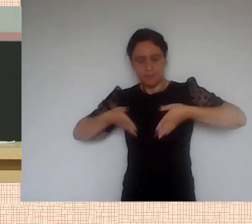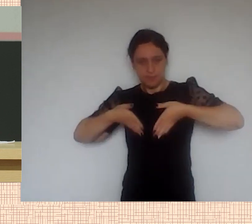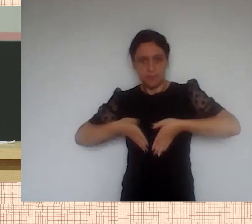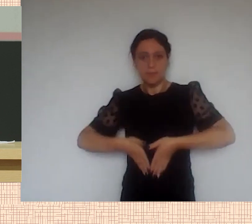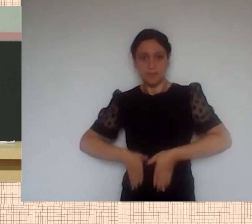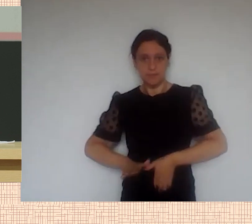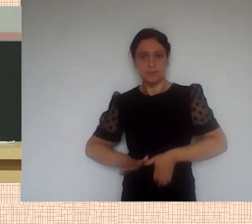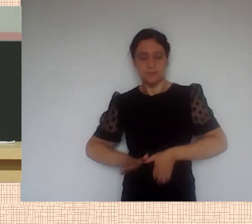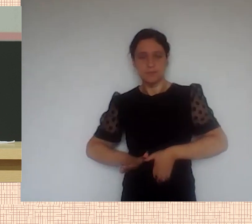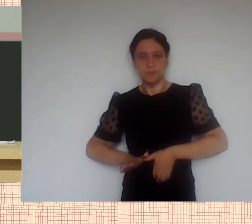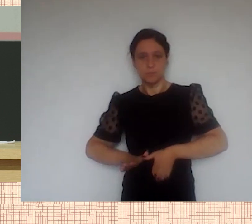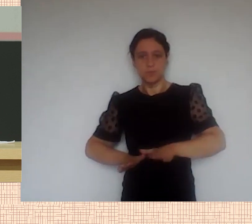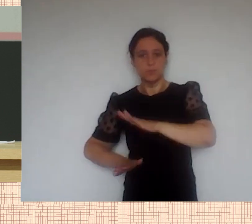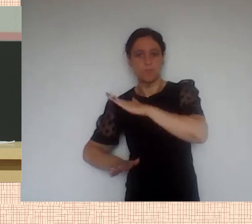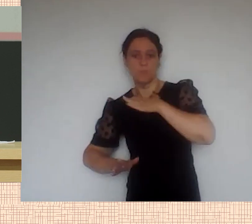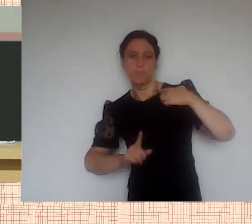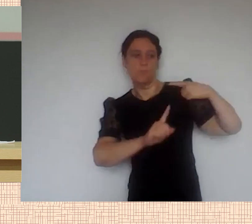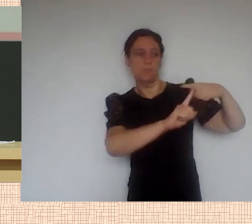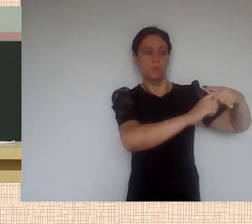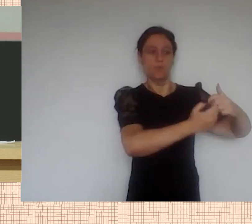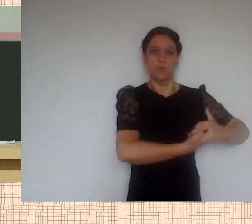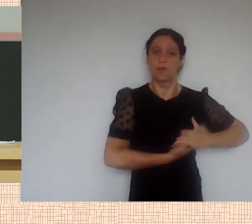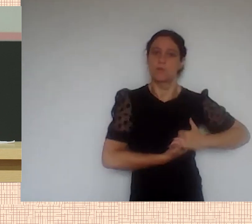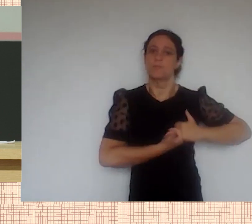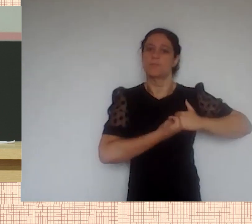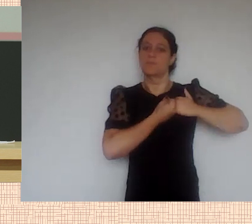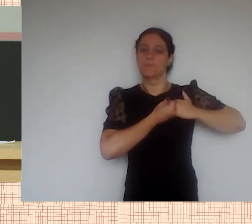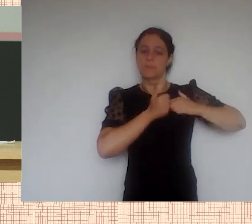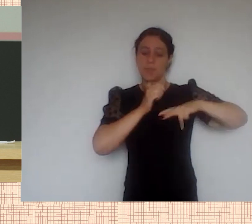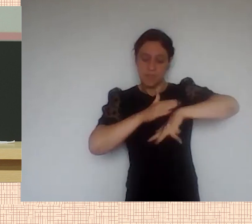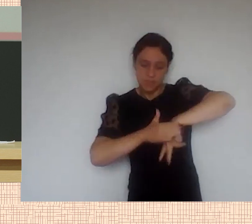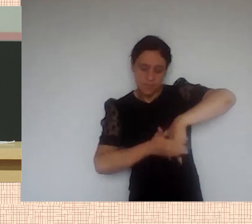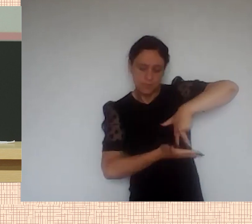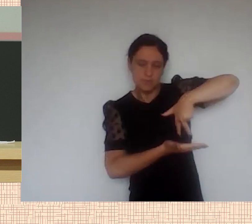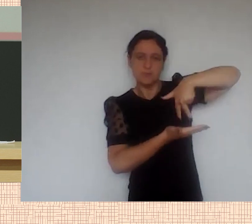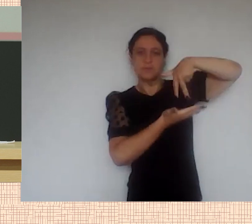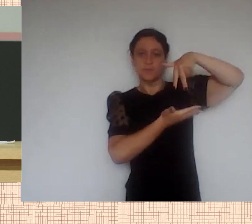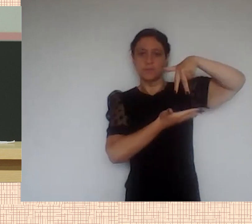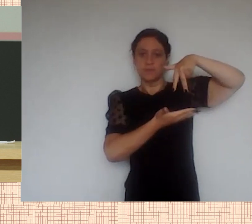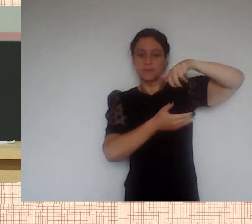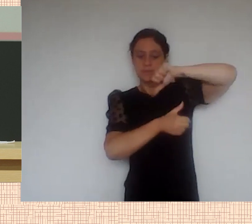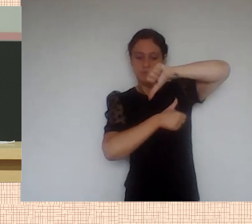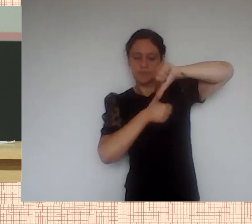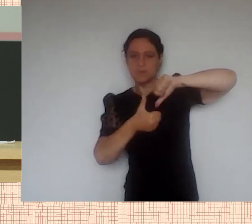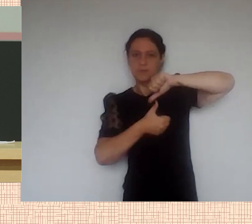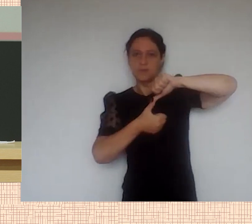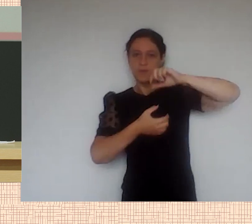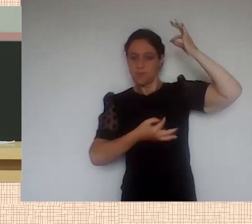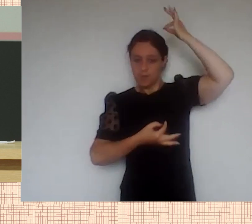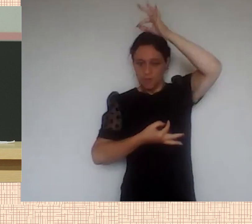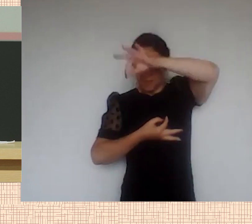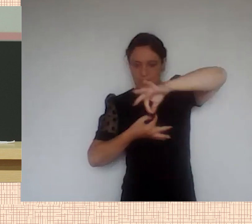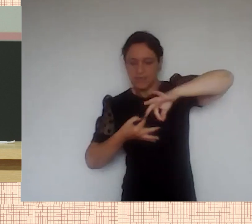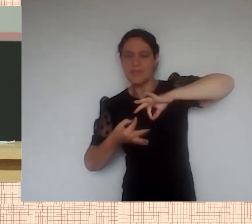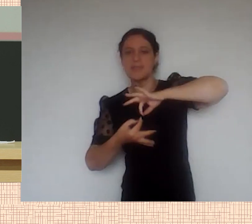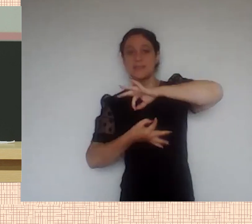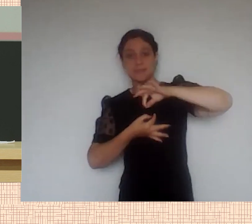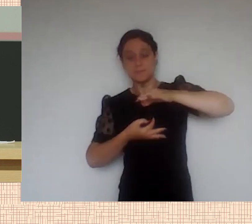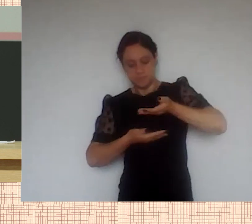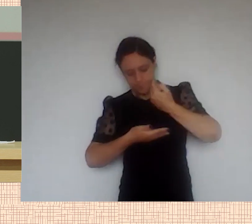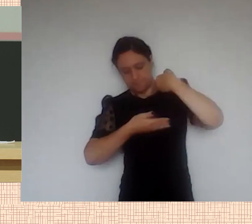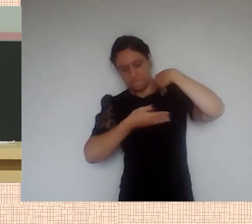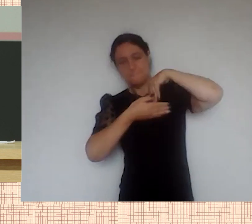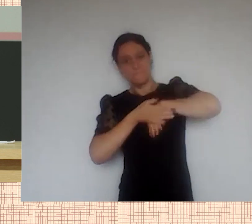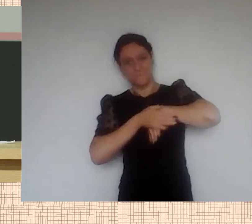na sua ressurreição ele se tornou o Espírito que dá vida, e a partir